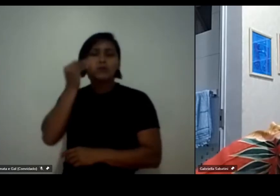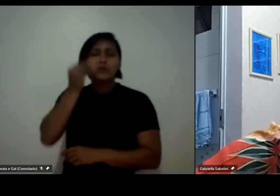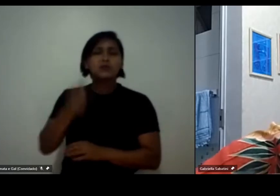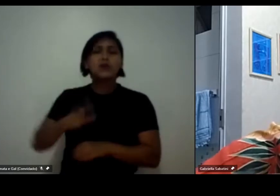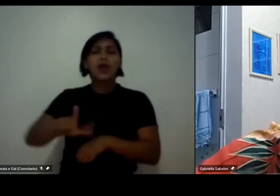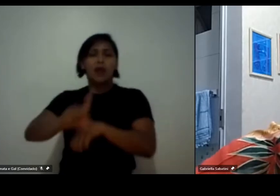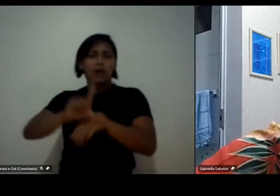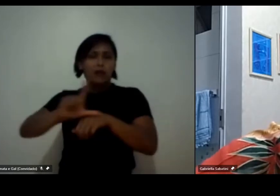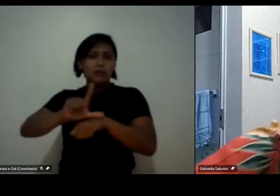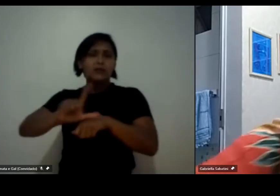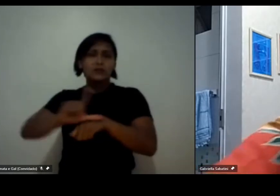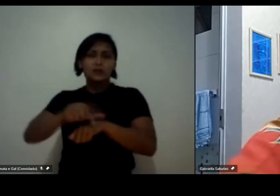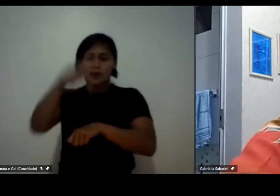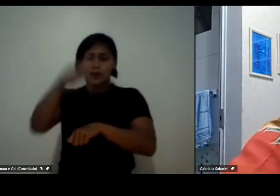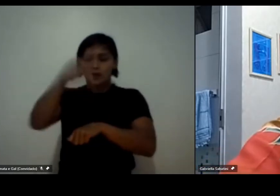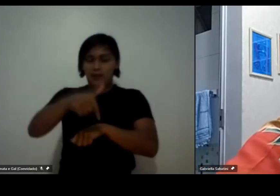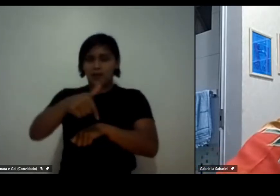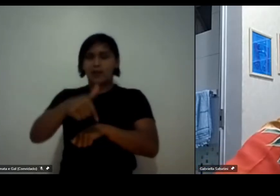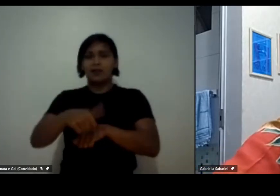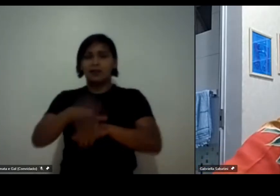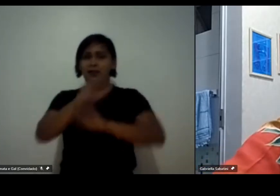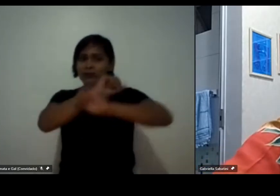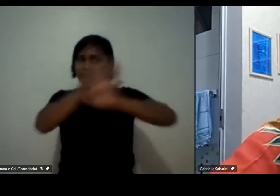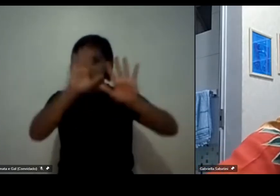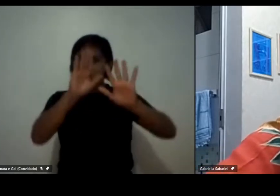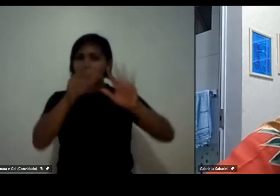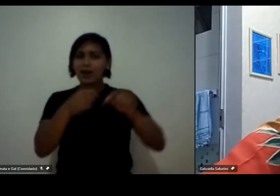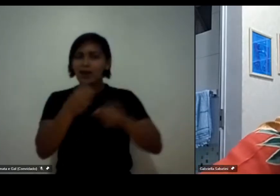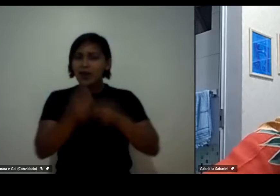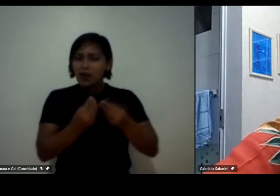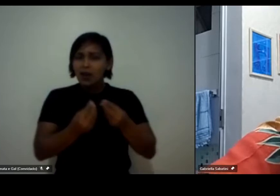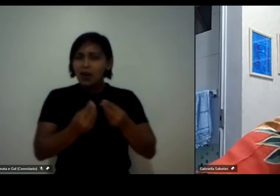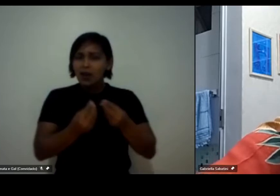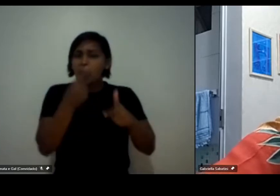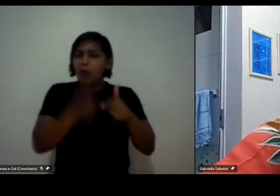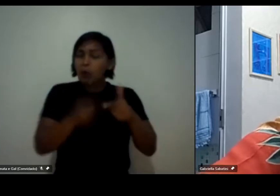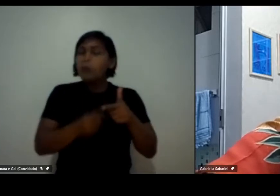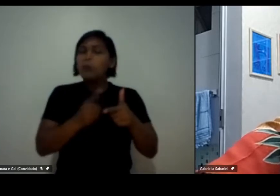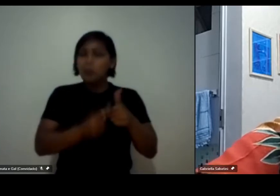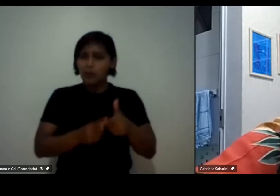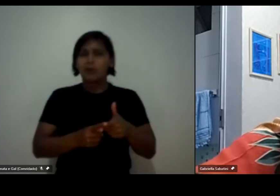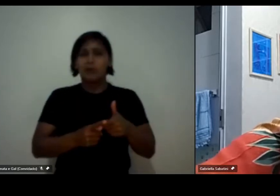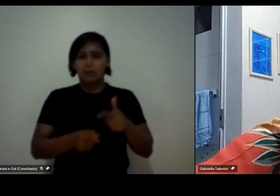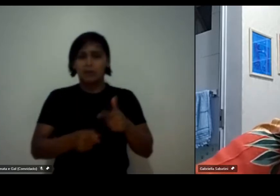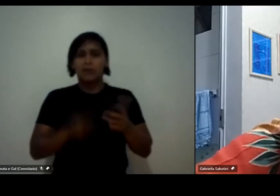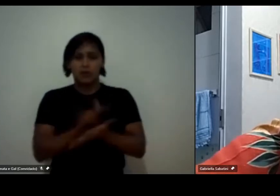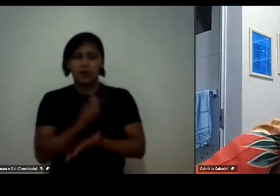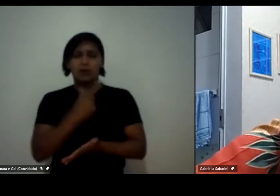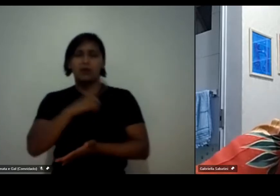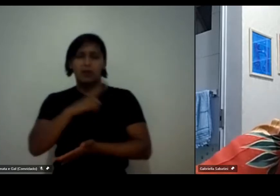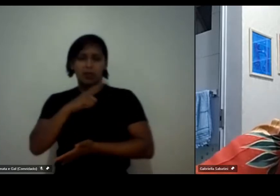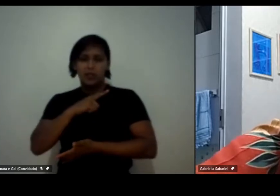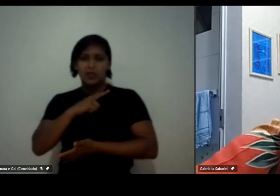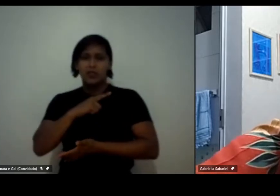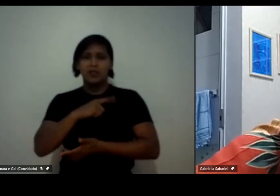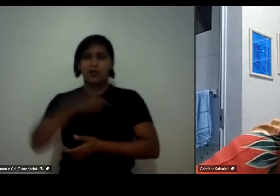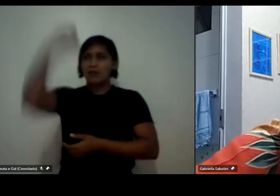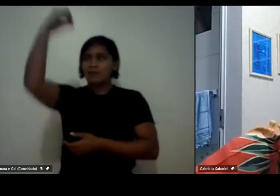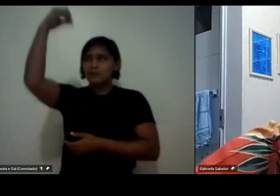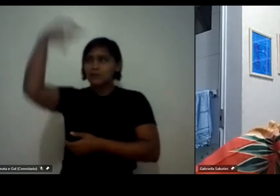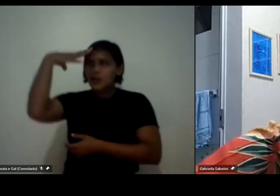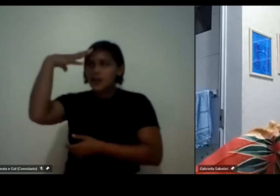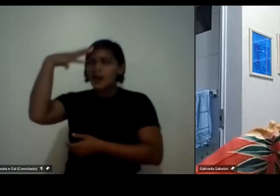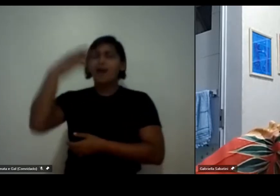legítima. Aqui é evidente como a problemática ascende através da norma